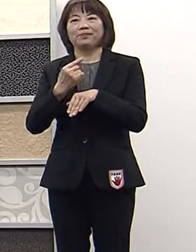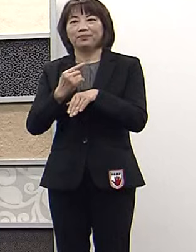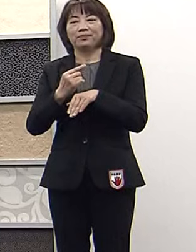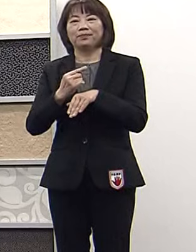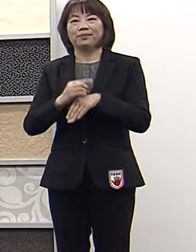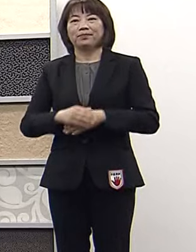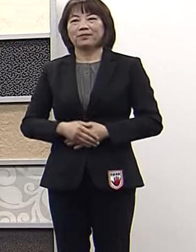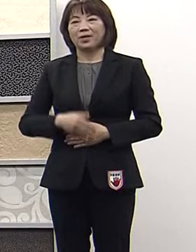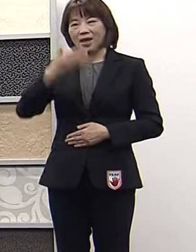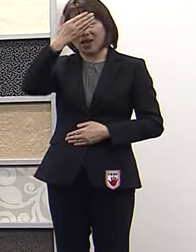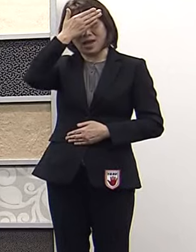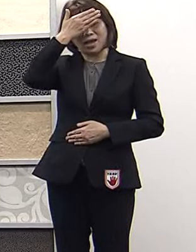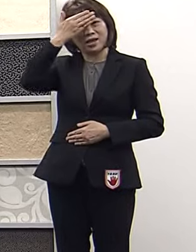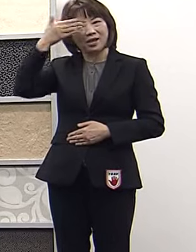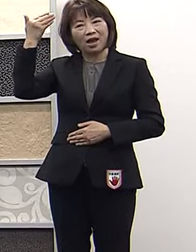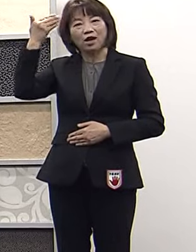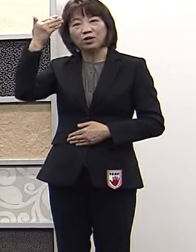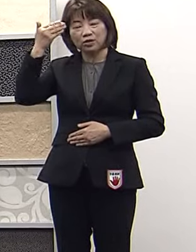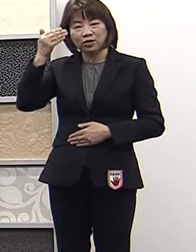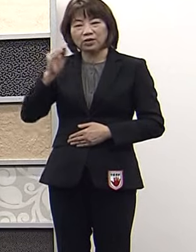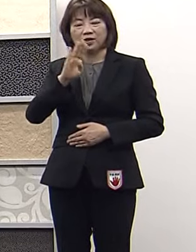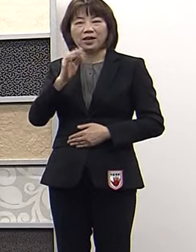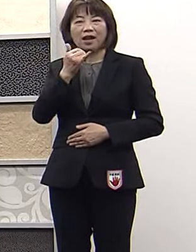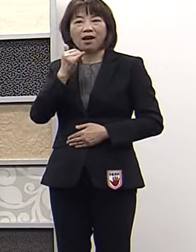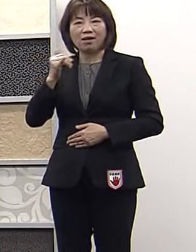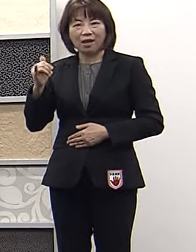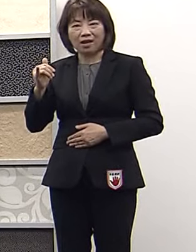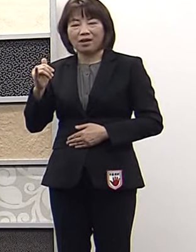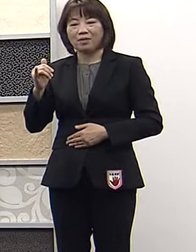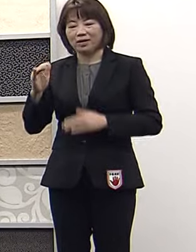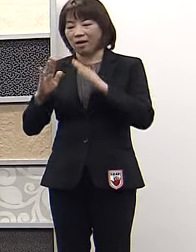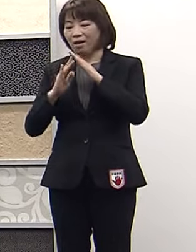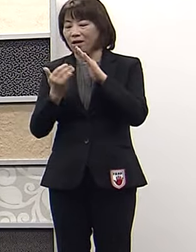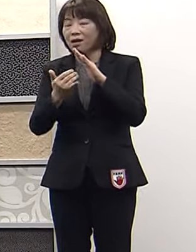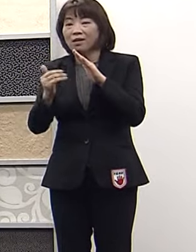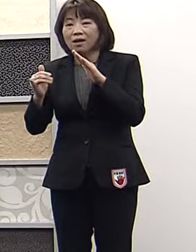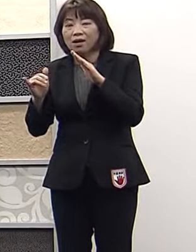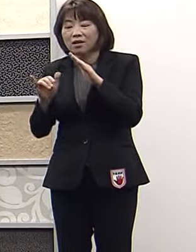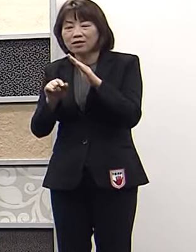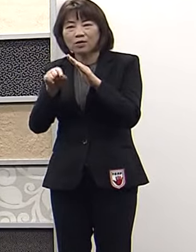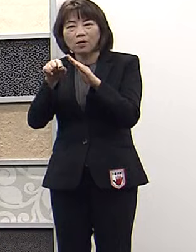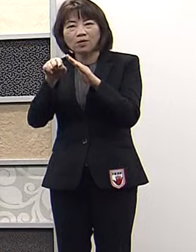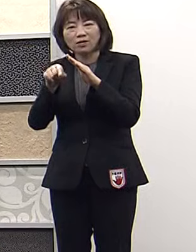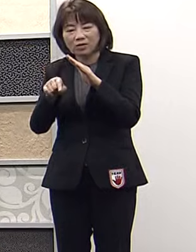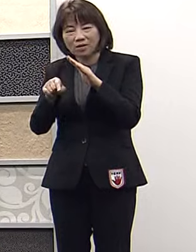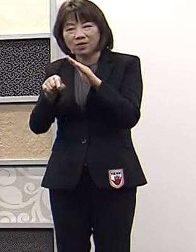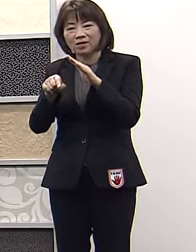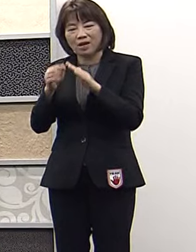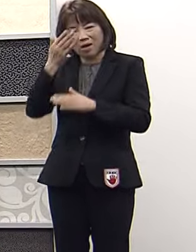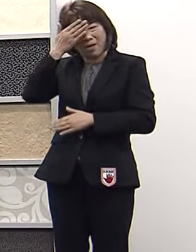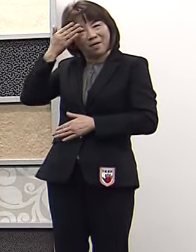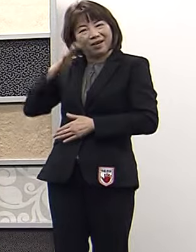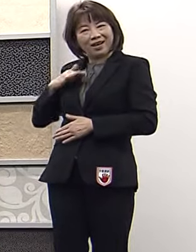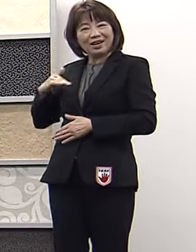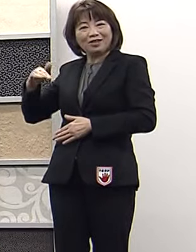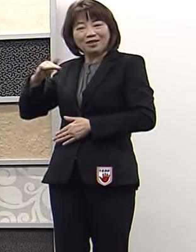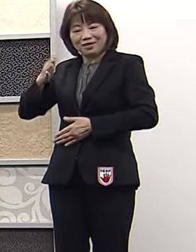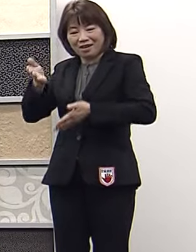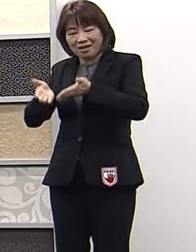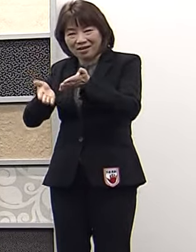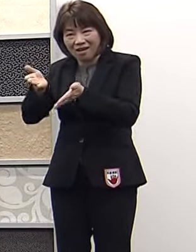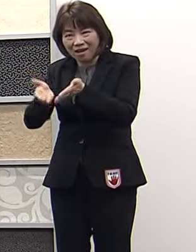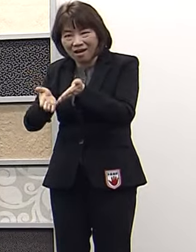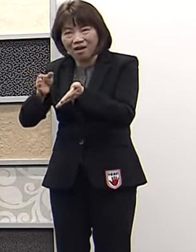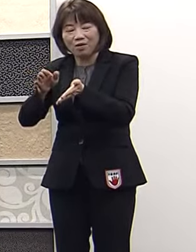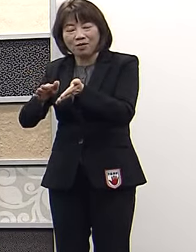まさにそのヤングケアラー、そのご家族のそのケアをですね、若い子がこう、すること自体はこれは